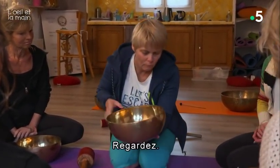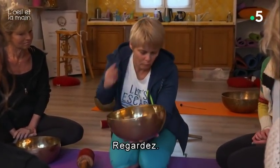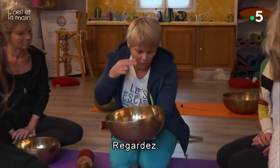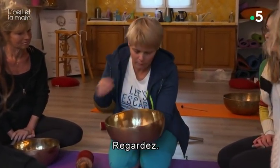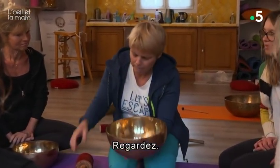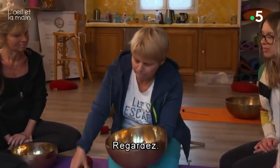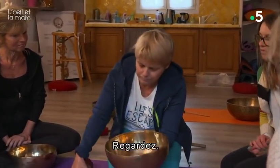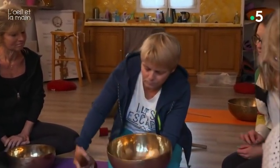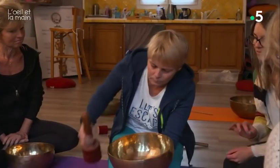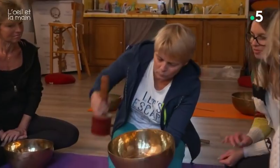Regardez.